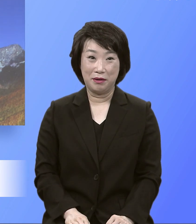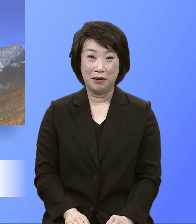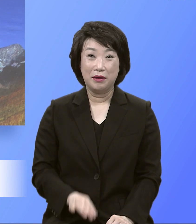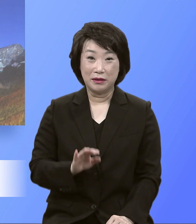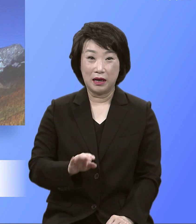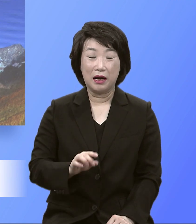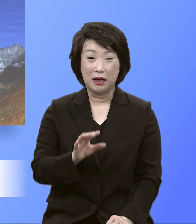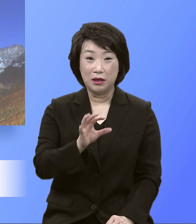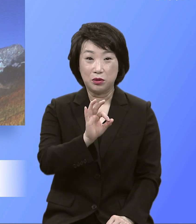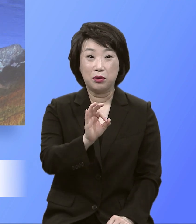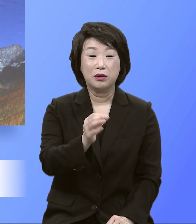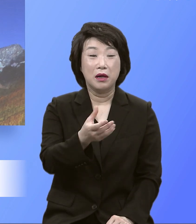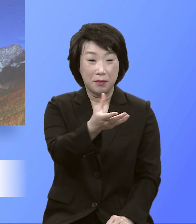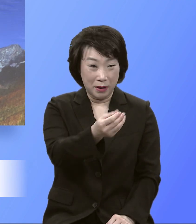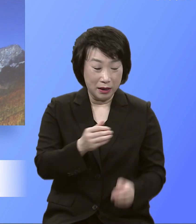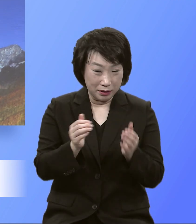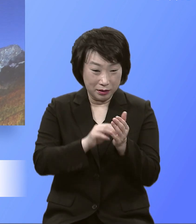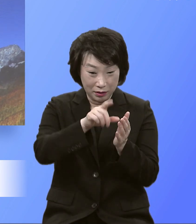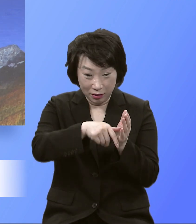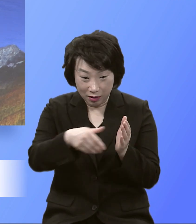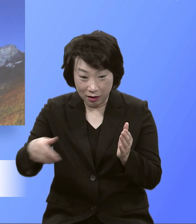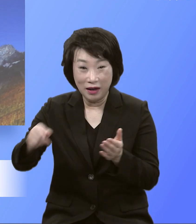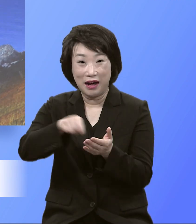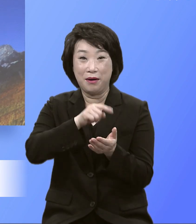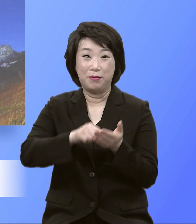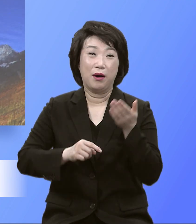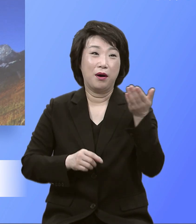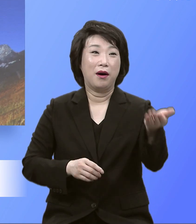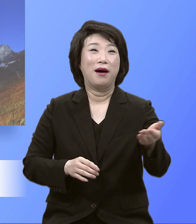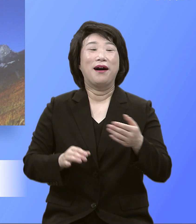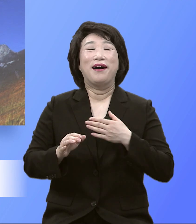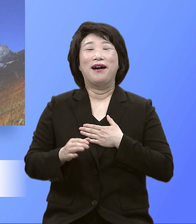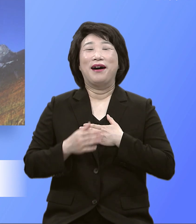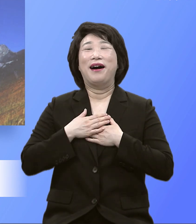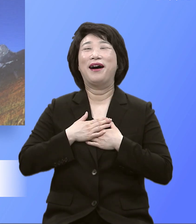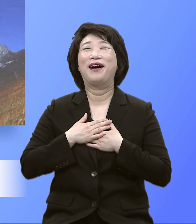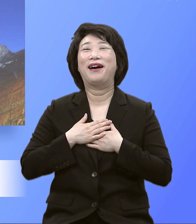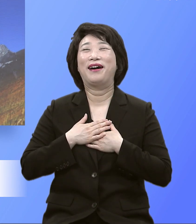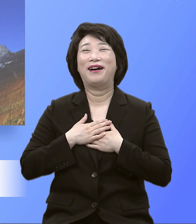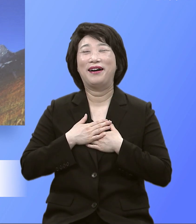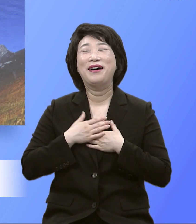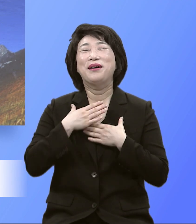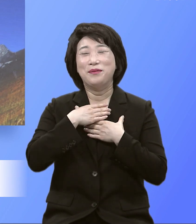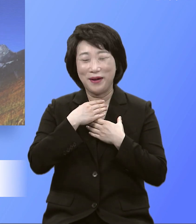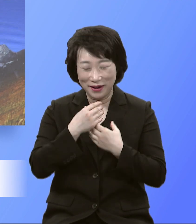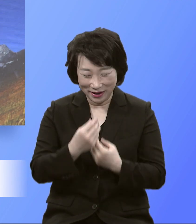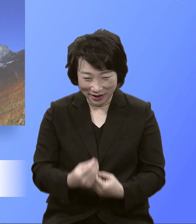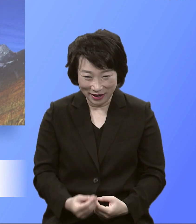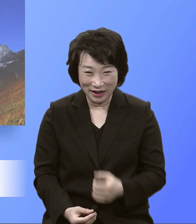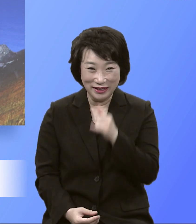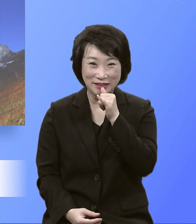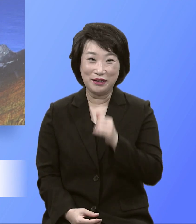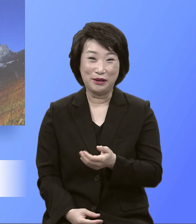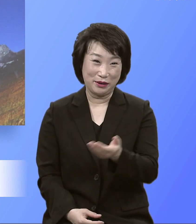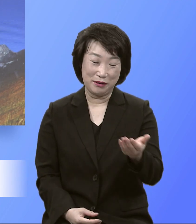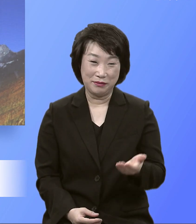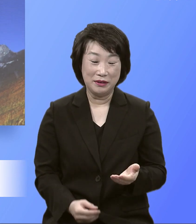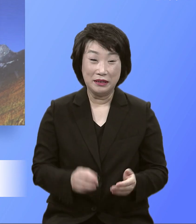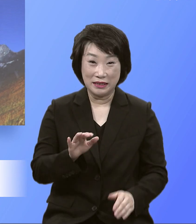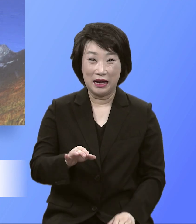빚을 받고 갚고 나니까 아주 편합니다. 그래서